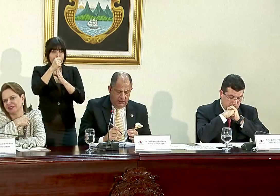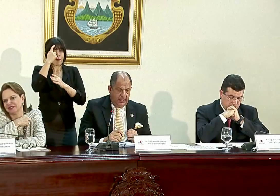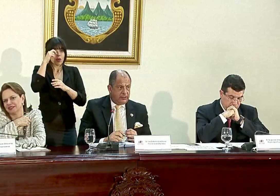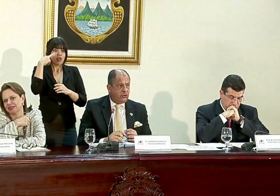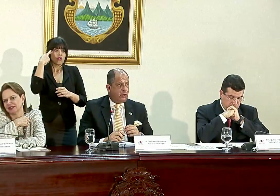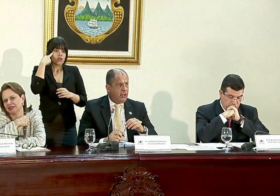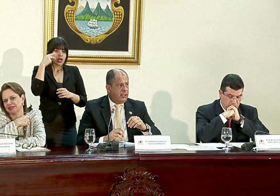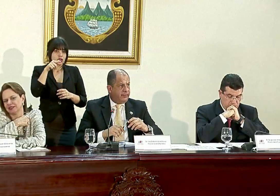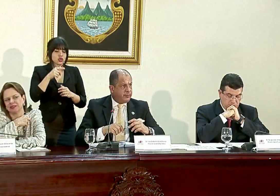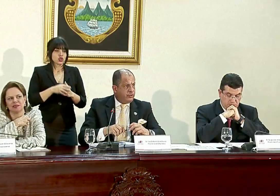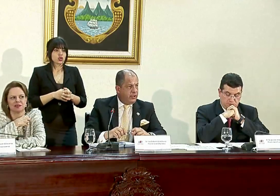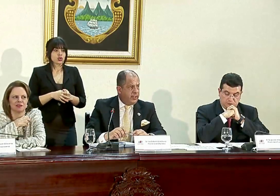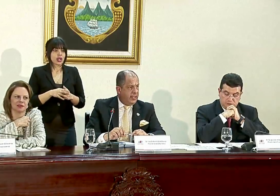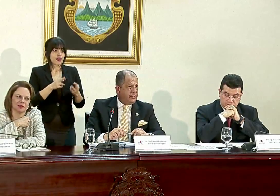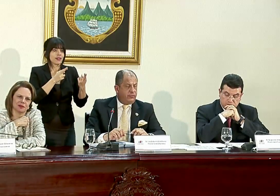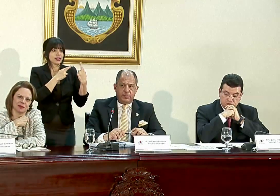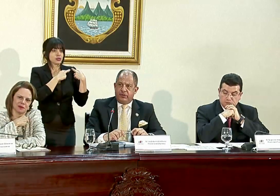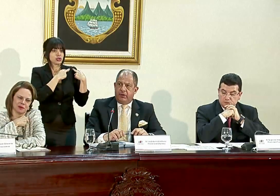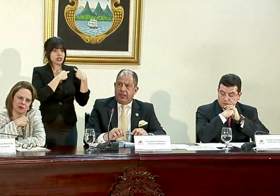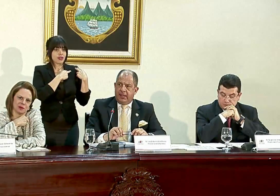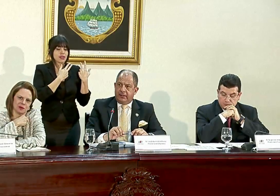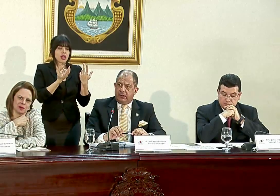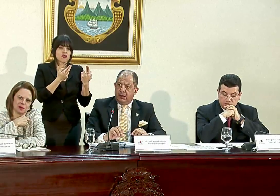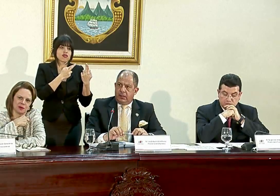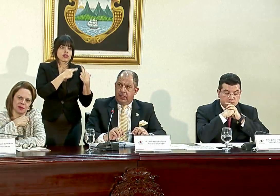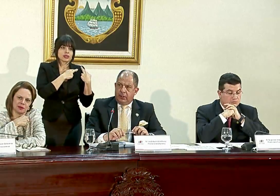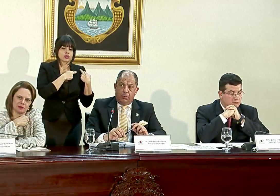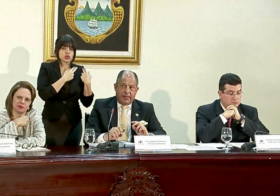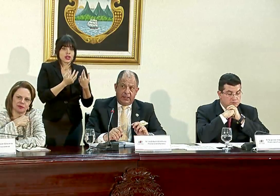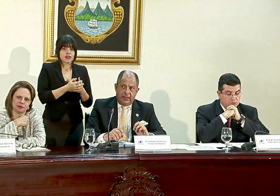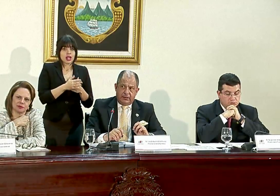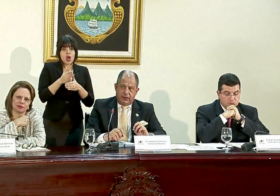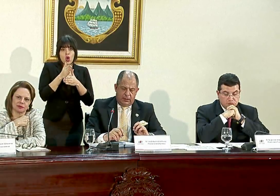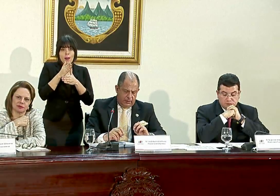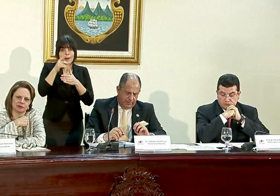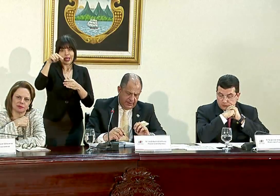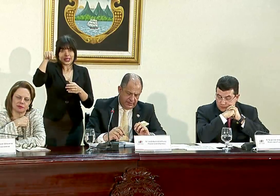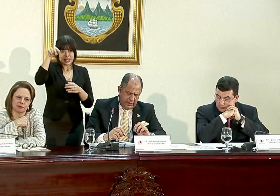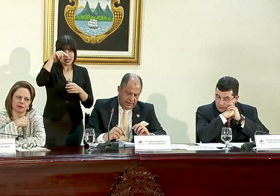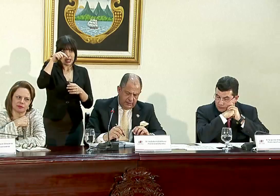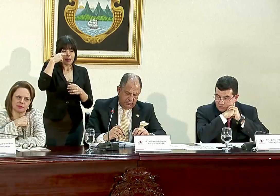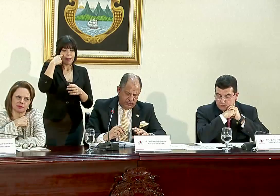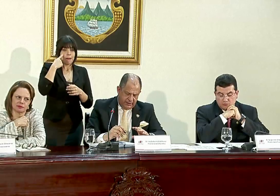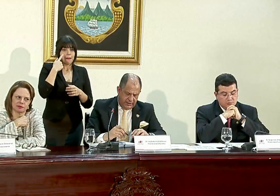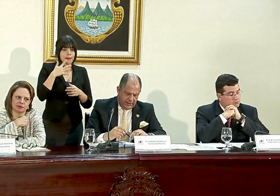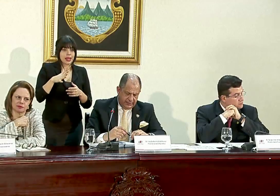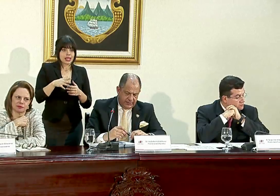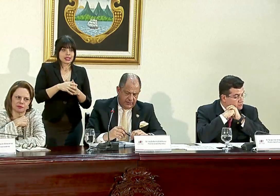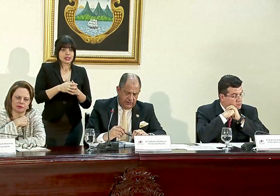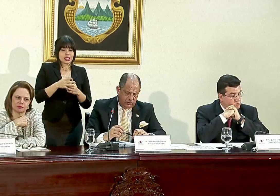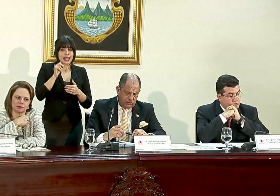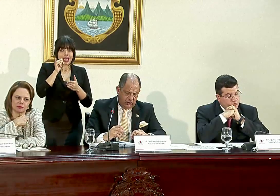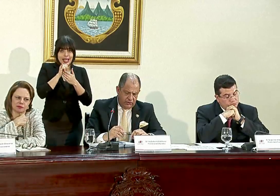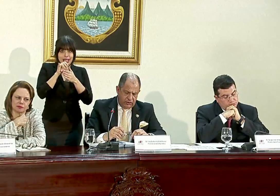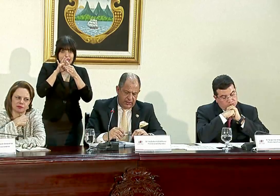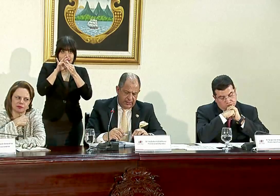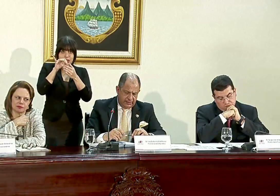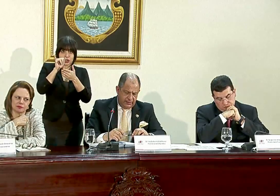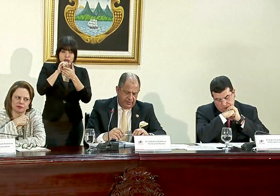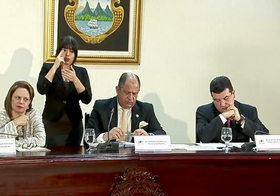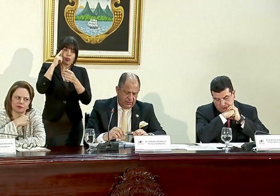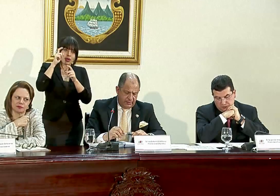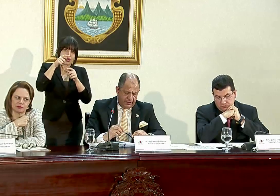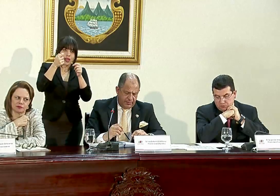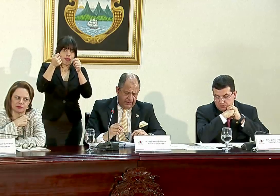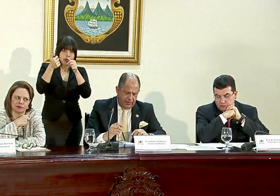en esto las responsabilidades son responsabilidades compartidas y me parecía que en ese sentido todo ello tenía